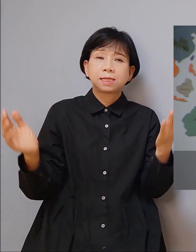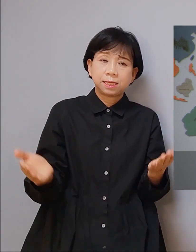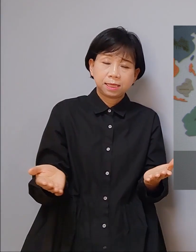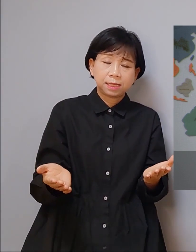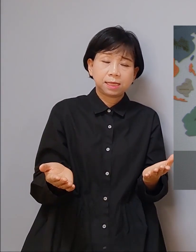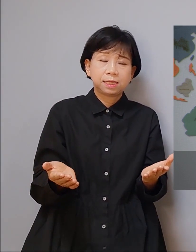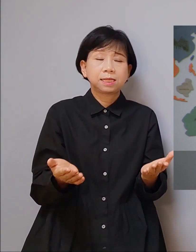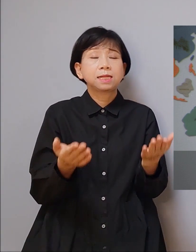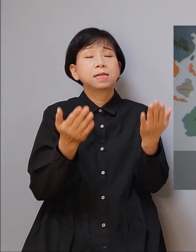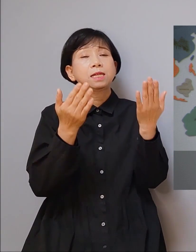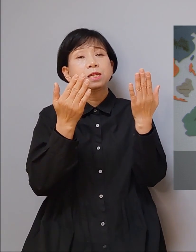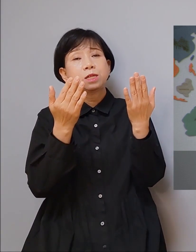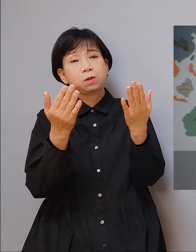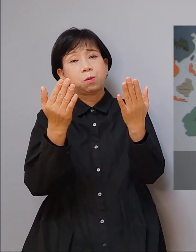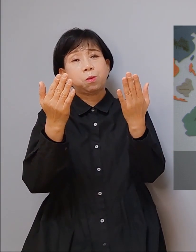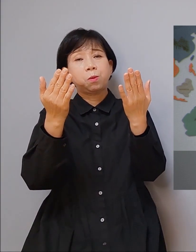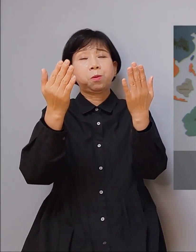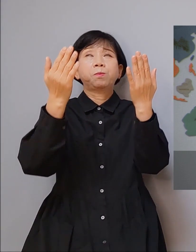찬송을